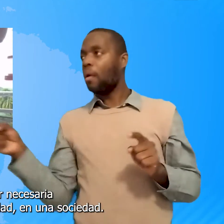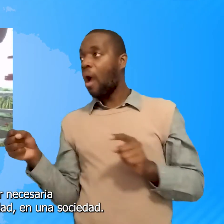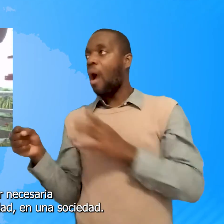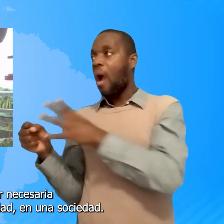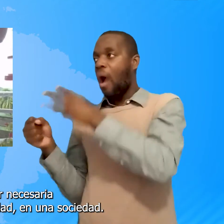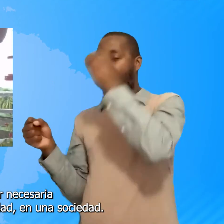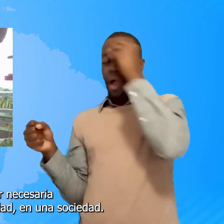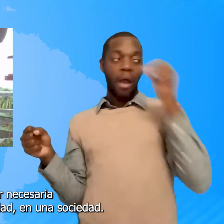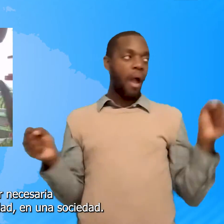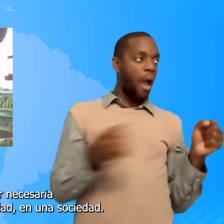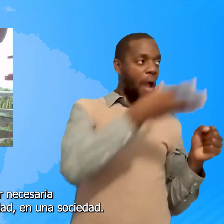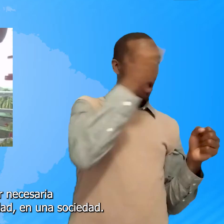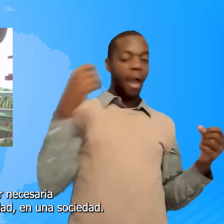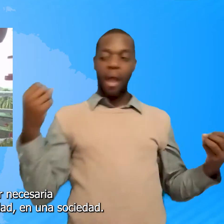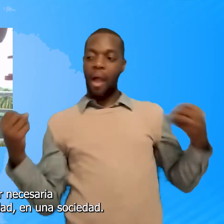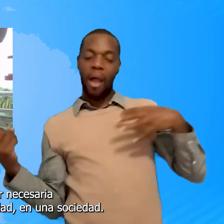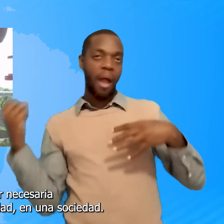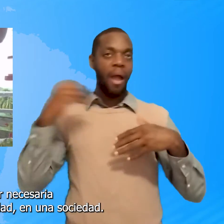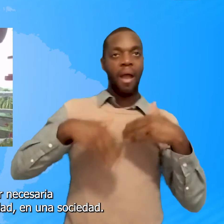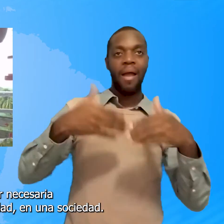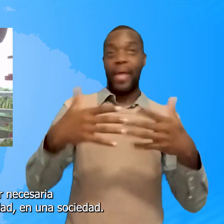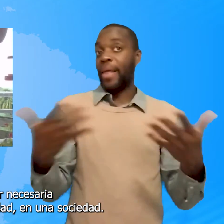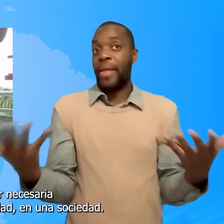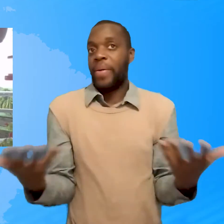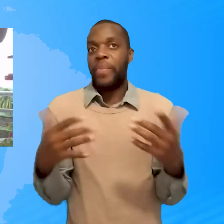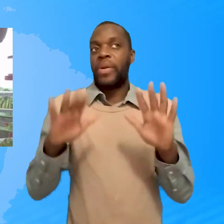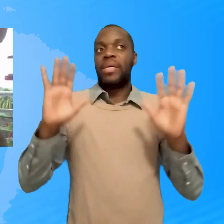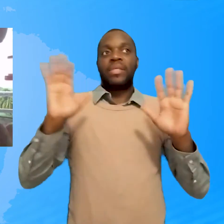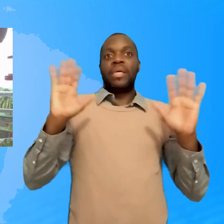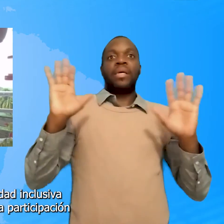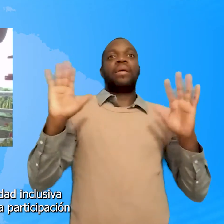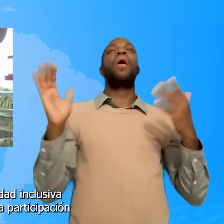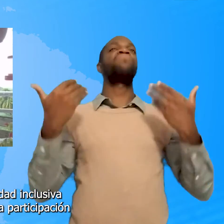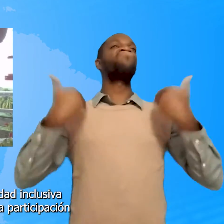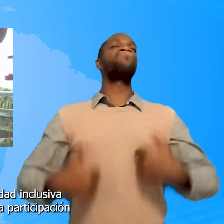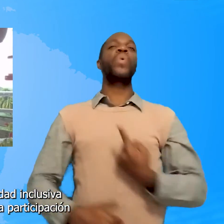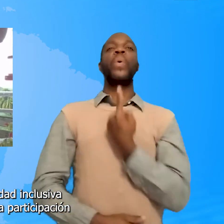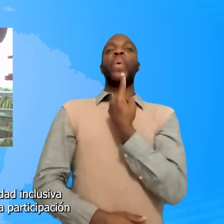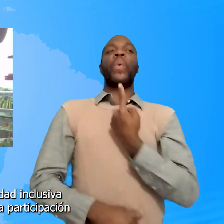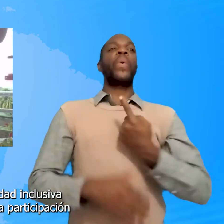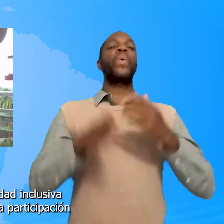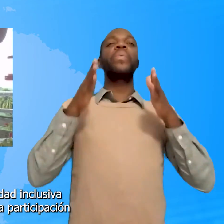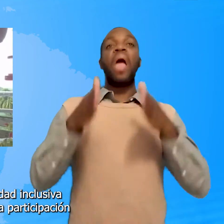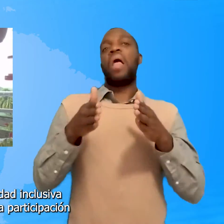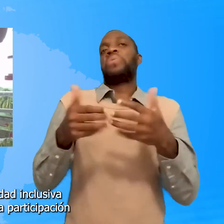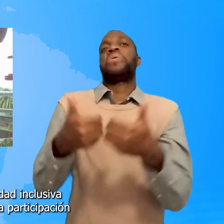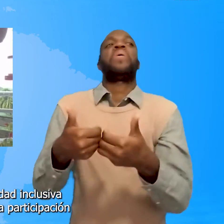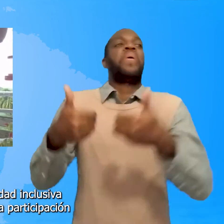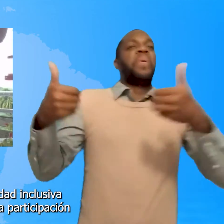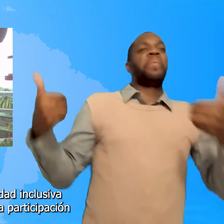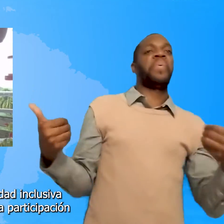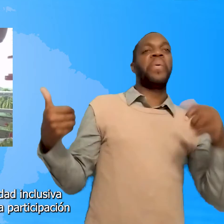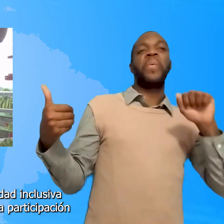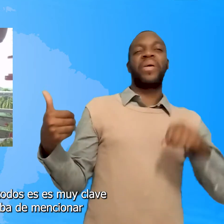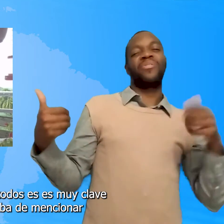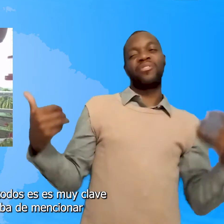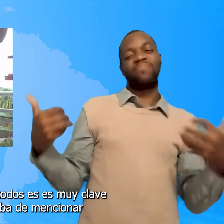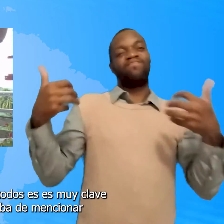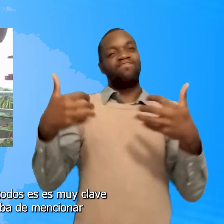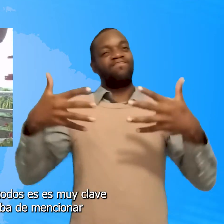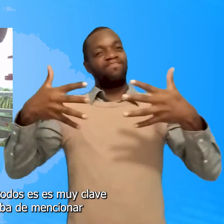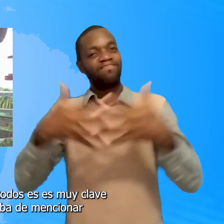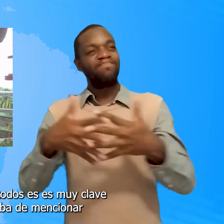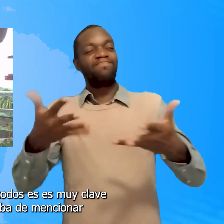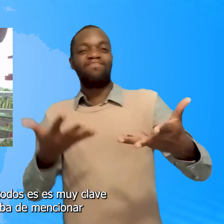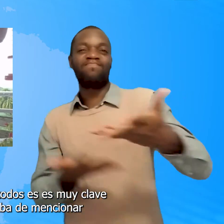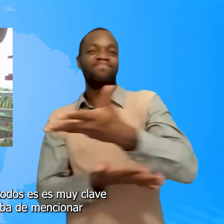no iba a ser necesaria vivir en una comunidad, en una sociedad. Pero la sociedad inclusiva demanda de la participación y el